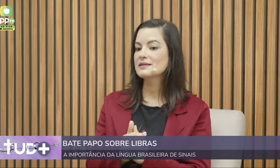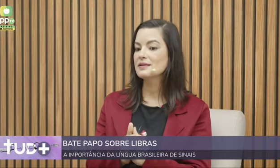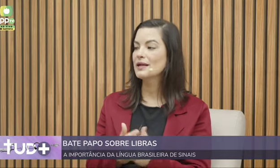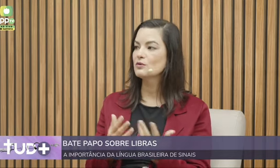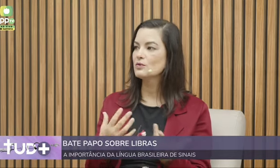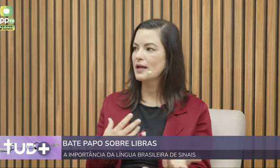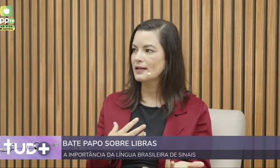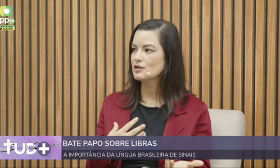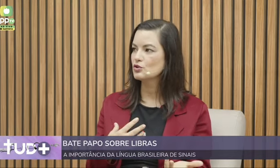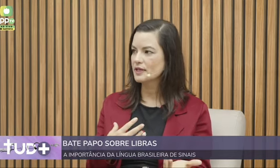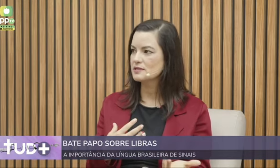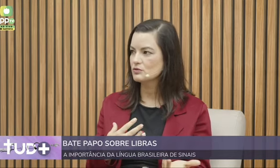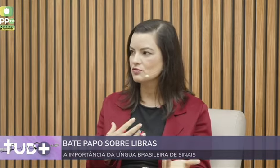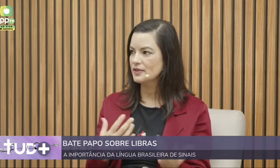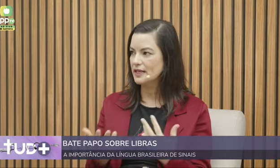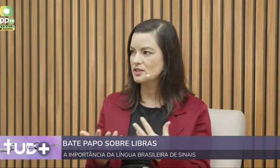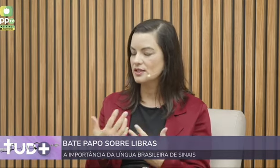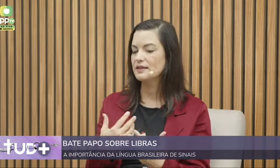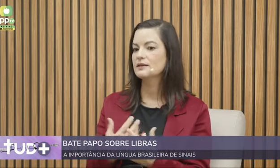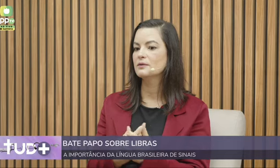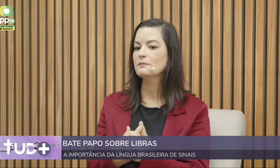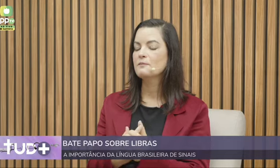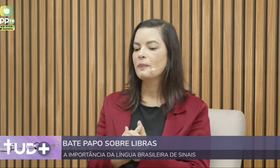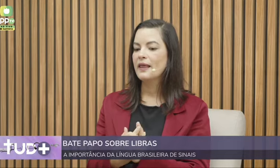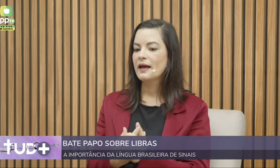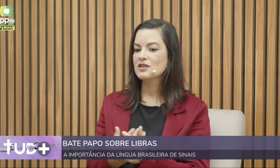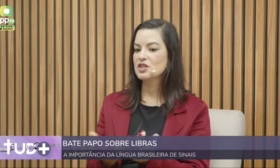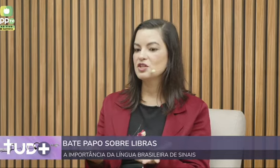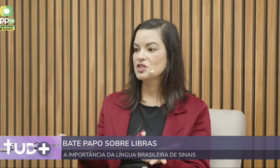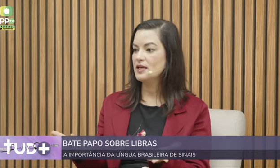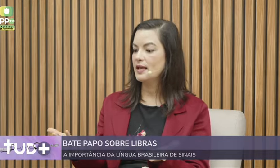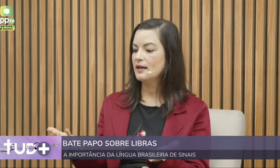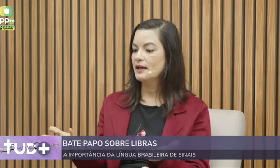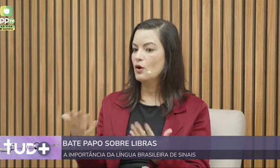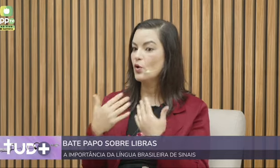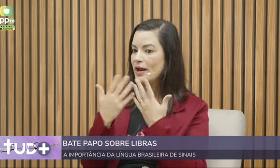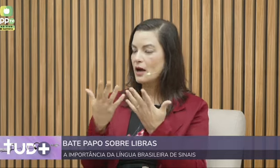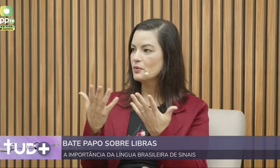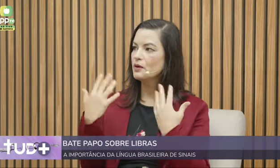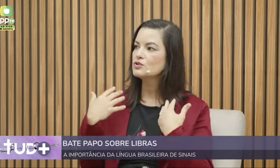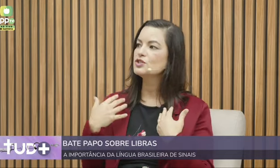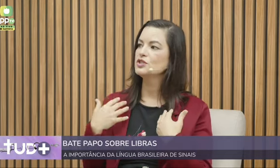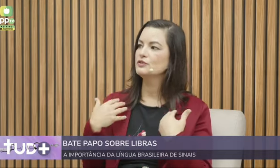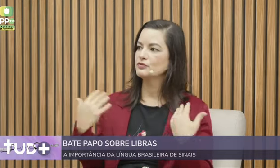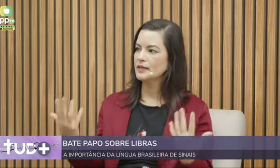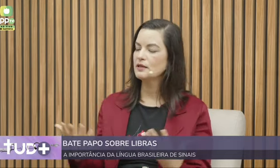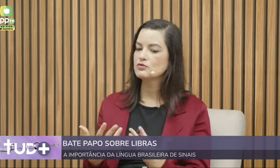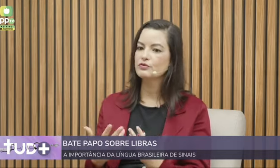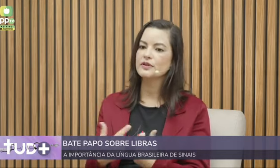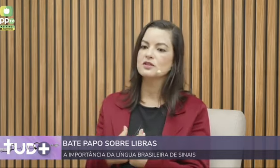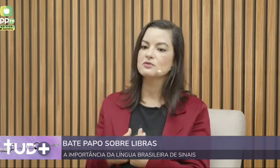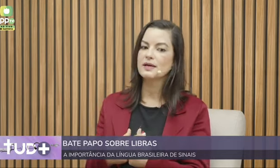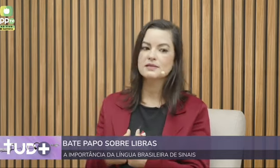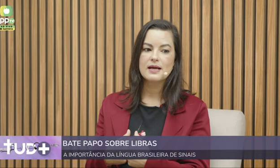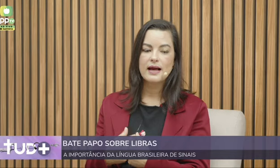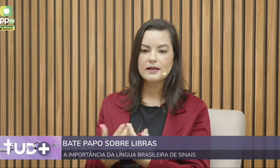ela trabalha com canais de comunicação diferentes, né? Então, a gente é oral e auditivo, né? Os ouvintes. Mas a